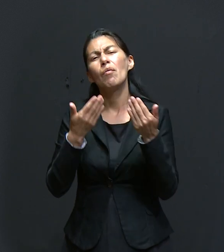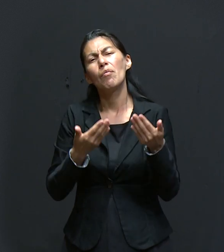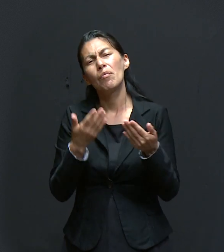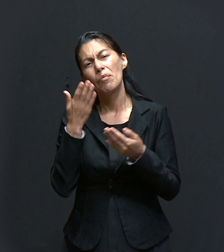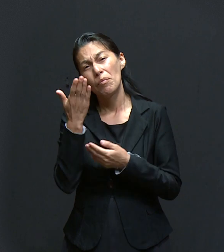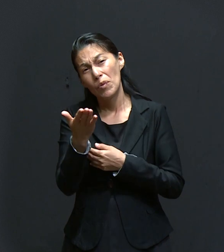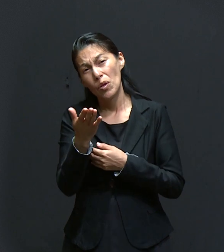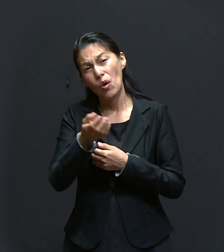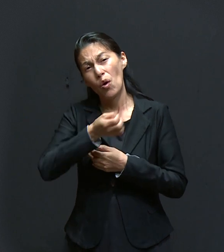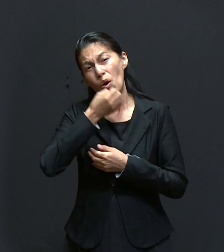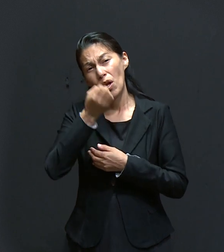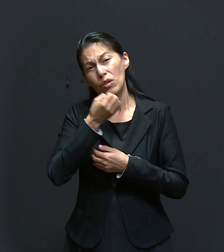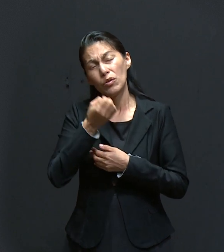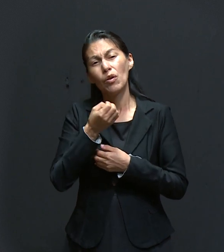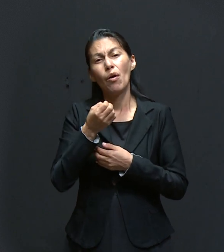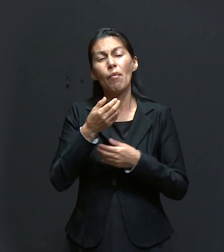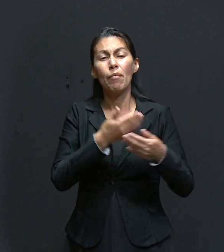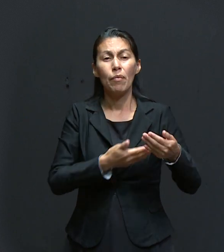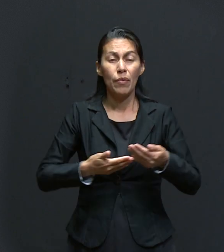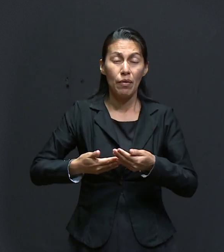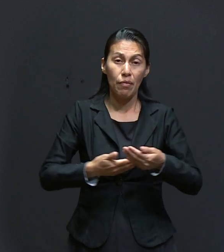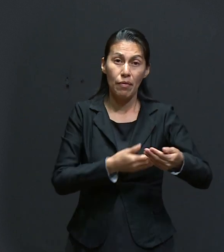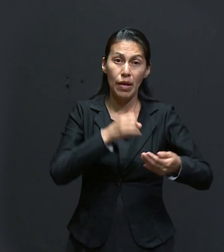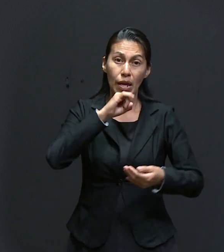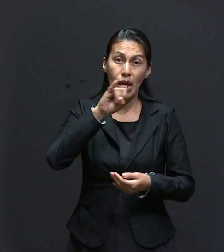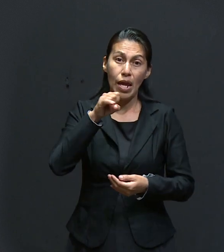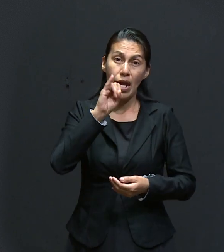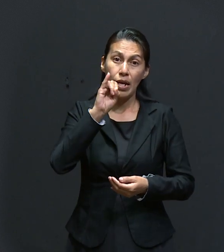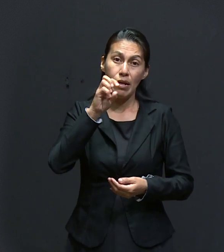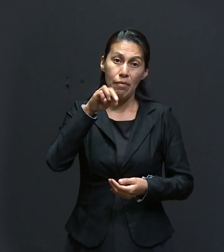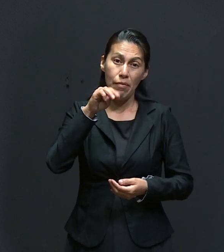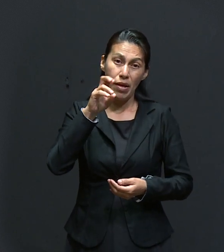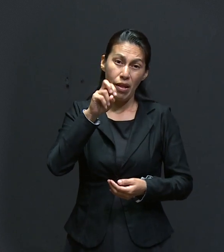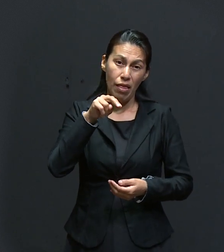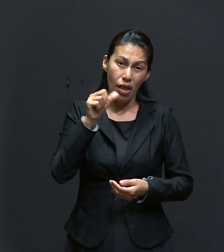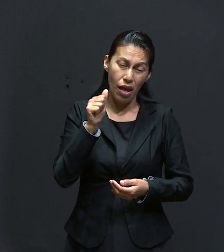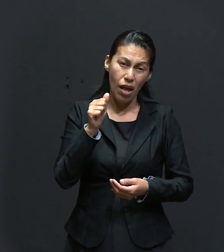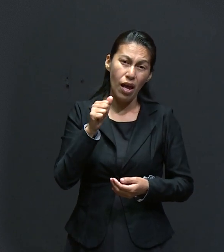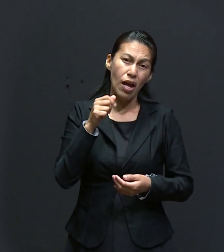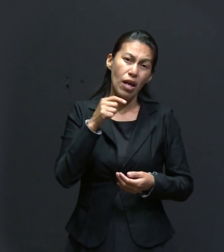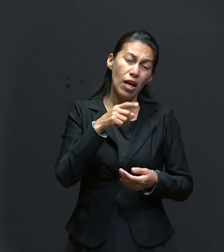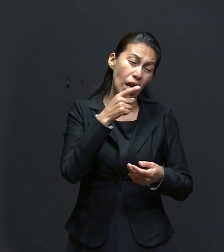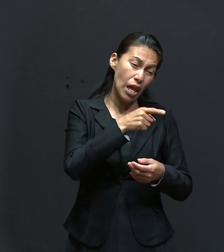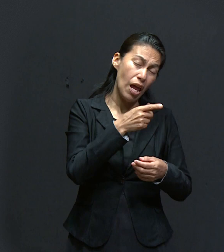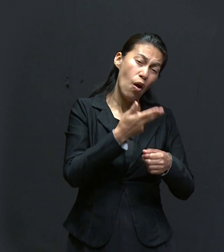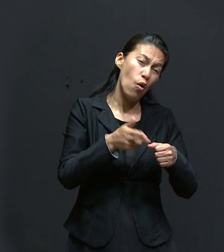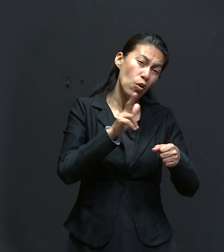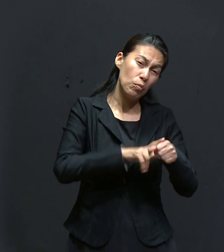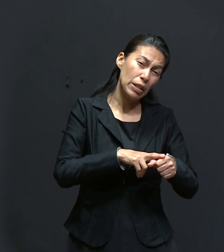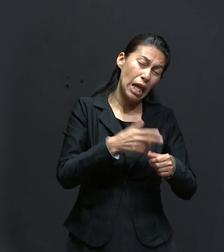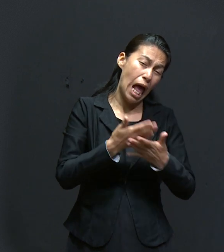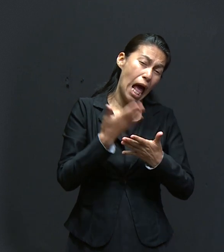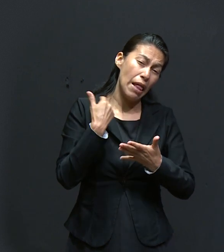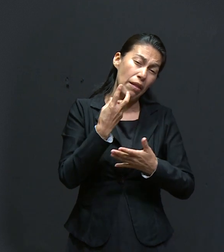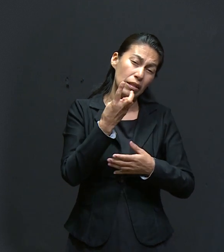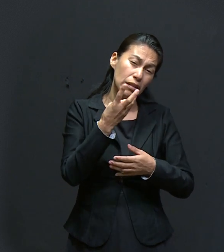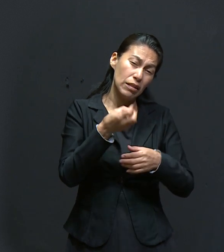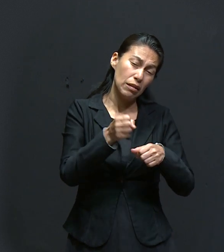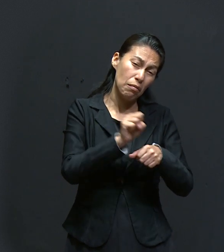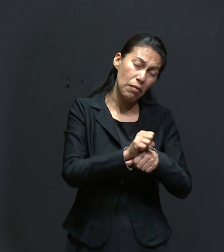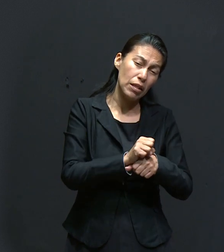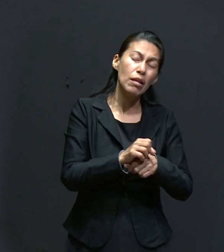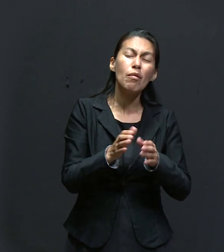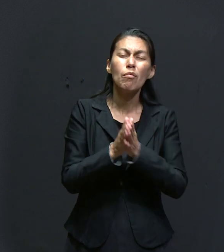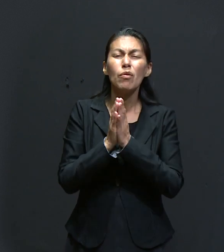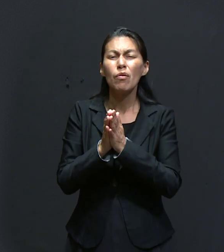tres meses pido por su mamá geli y su papá para que acepten a jesús como salvador estaremos orando nos